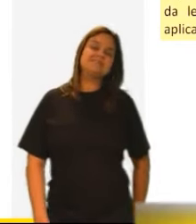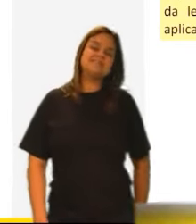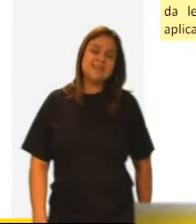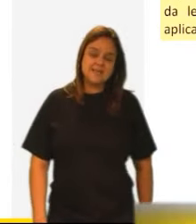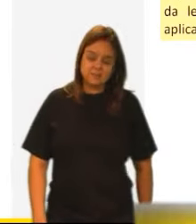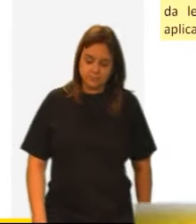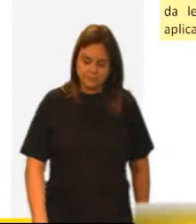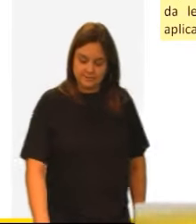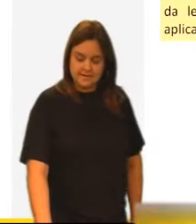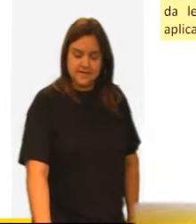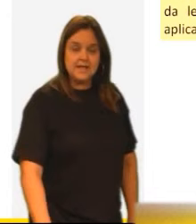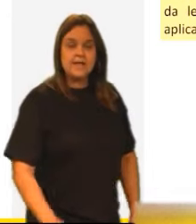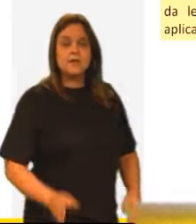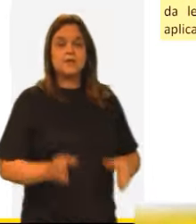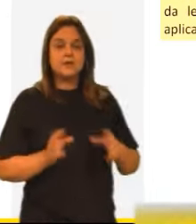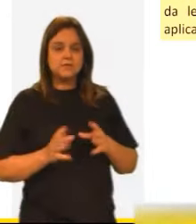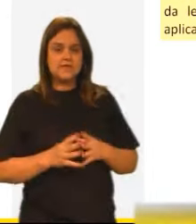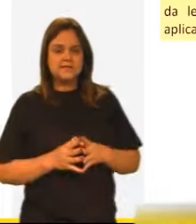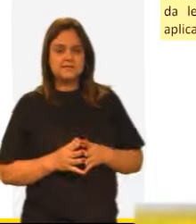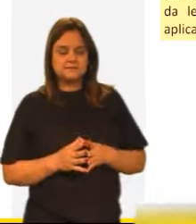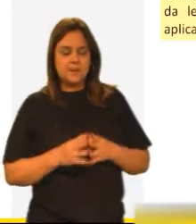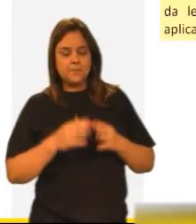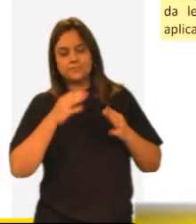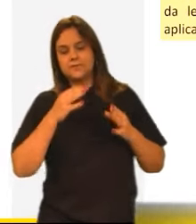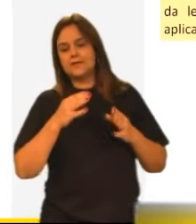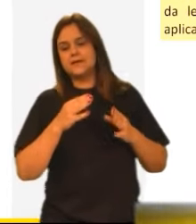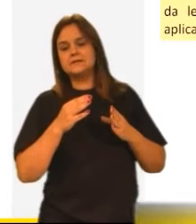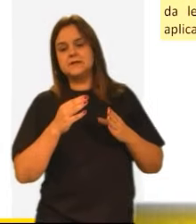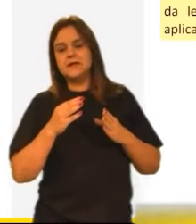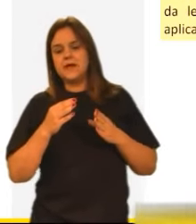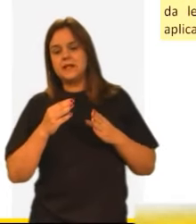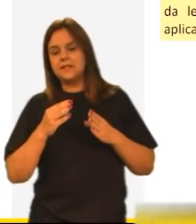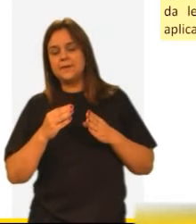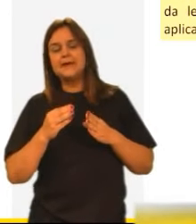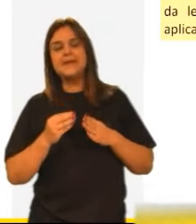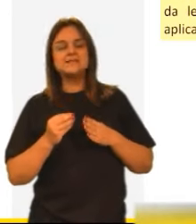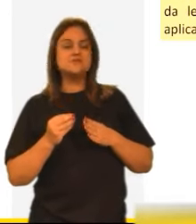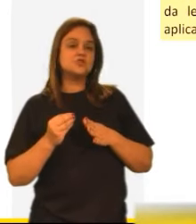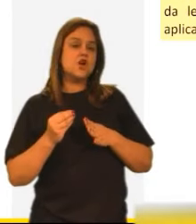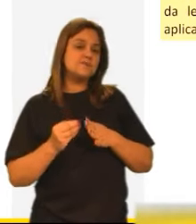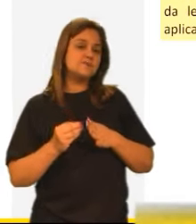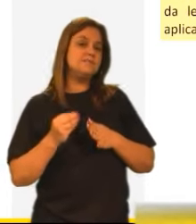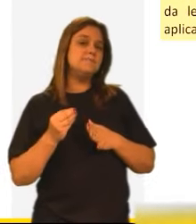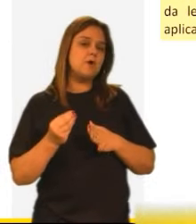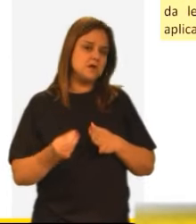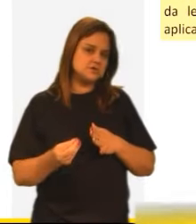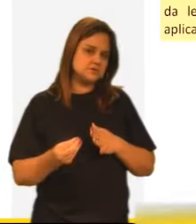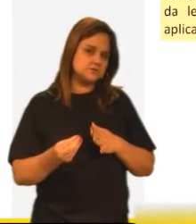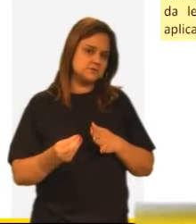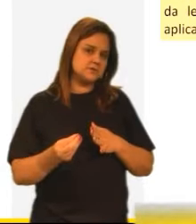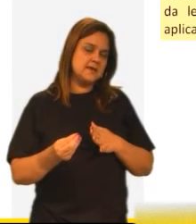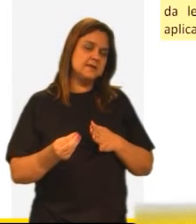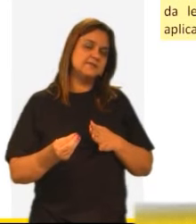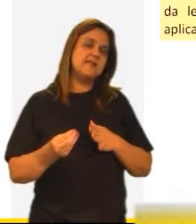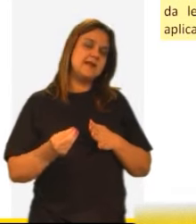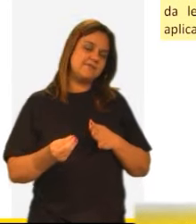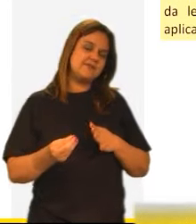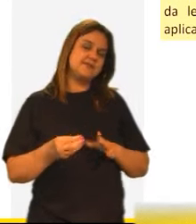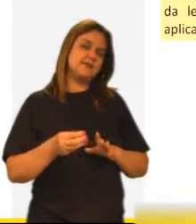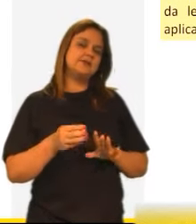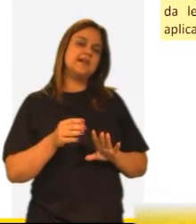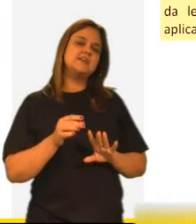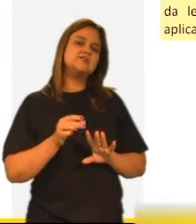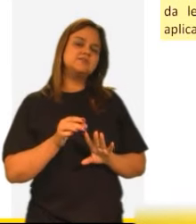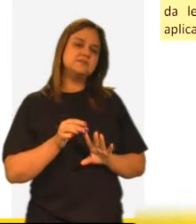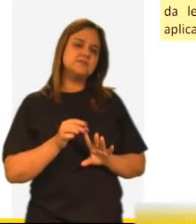exercício financeiro. O que acontece, então? Para a criação de novos impostos, tem que